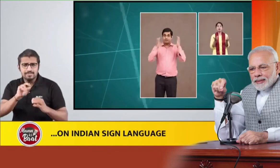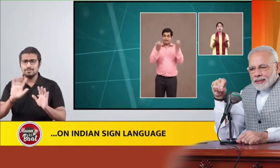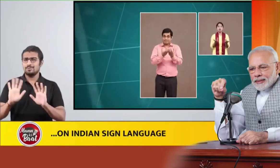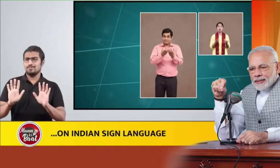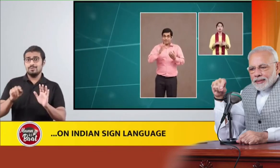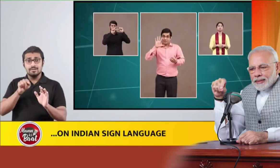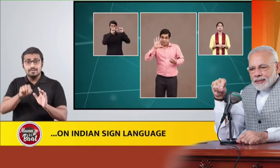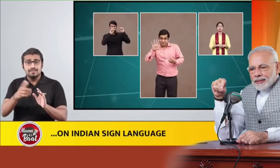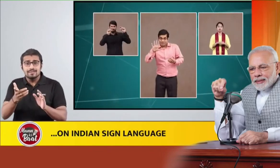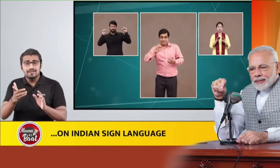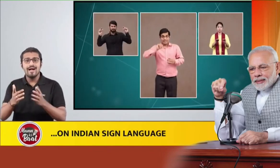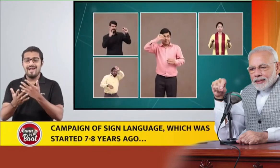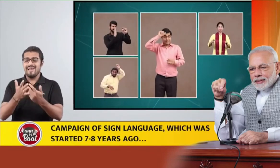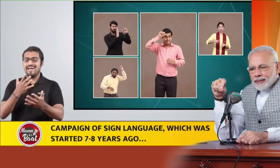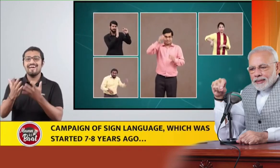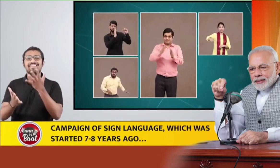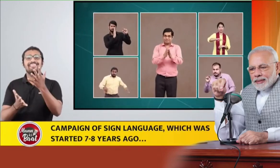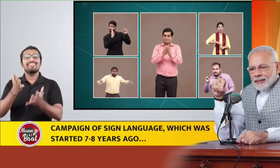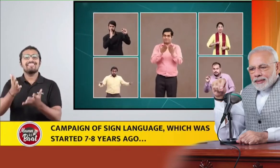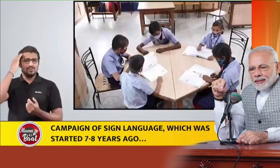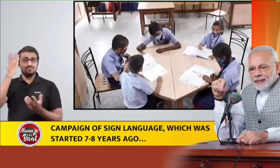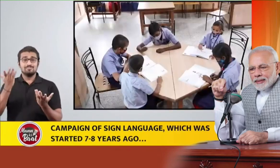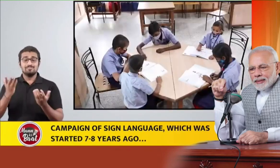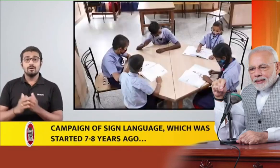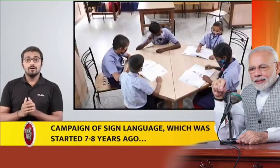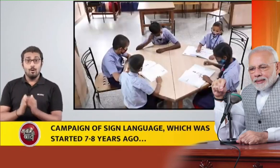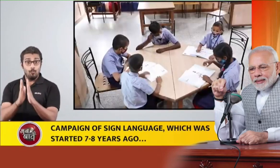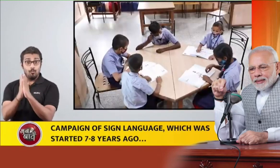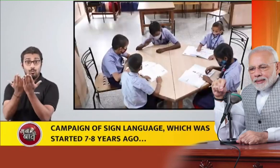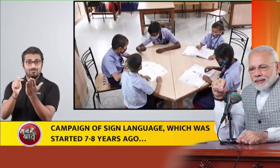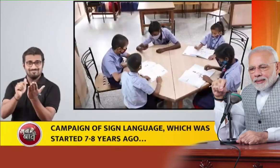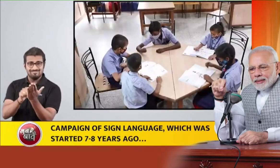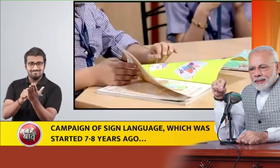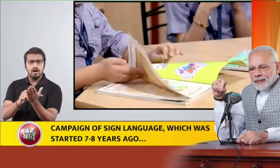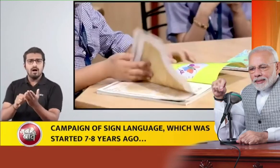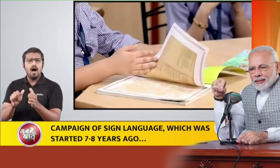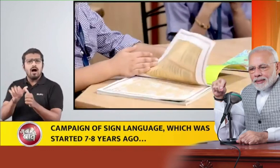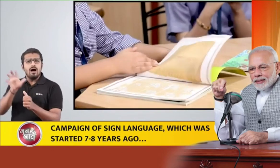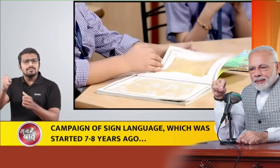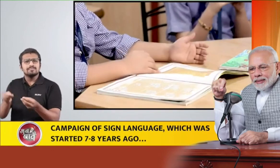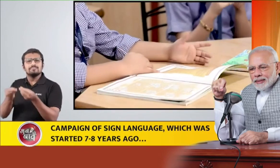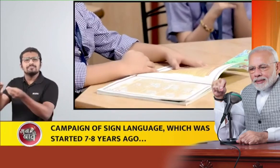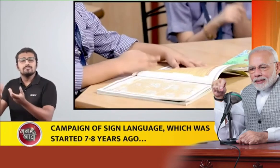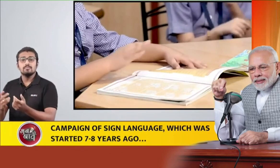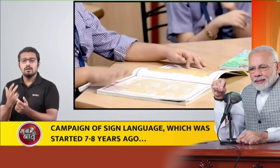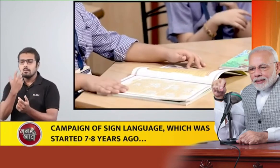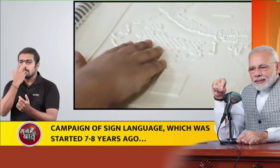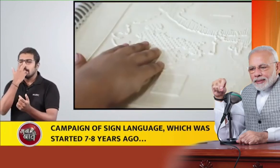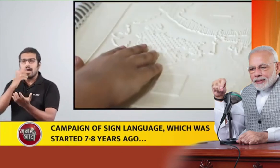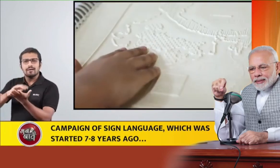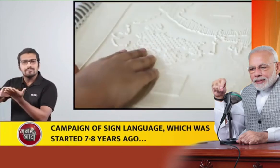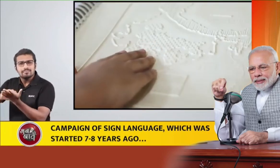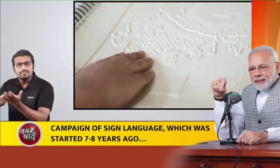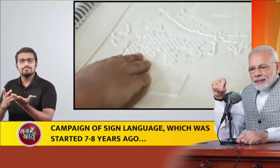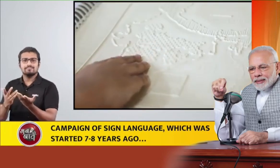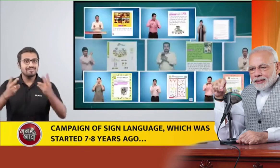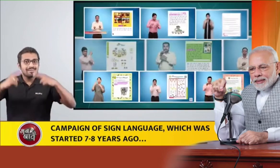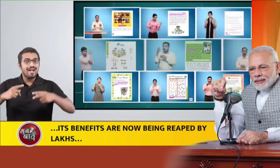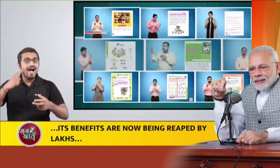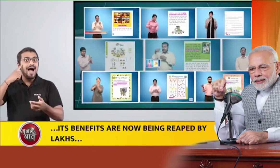सुरू कर दिये हैं। यानि 7-8 साल पहले Sign Language को लेकर जो अभियान देश में